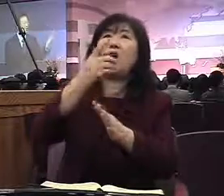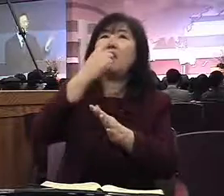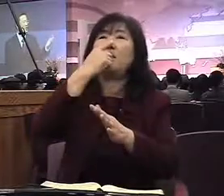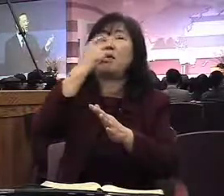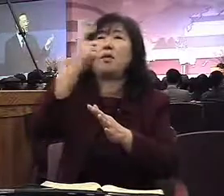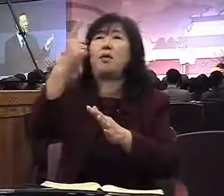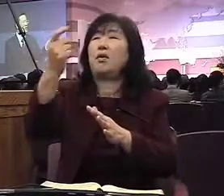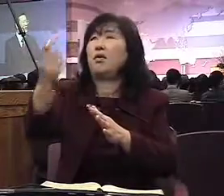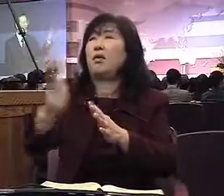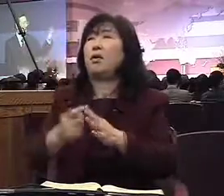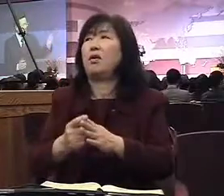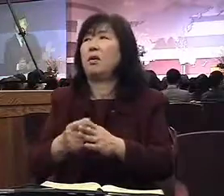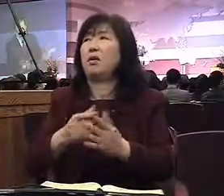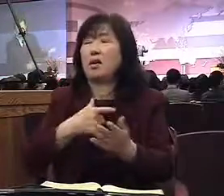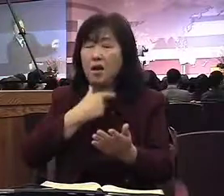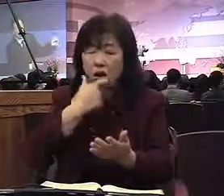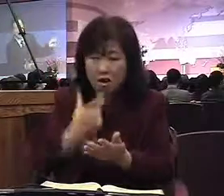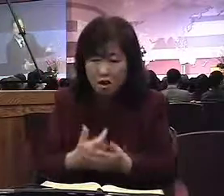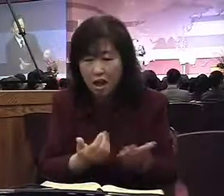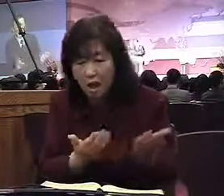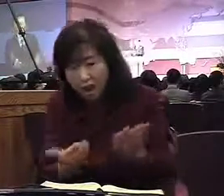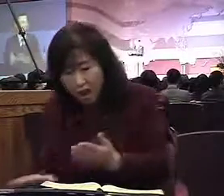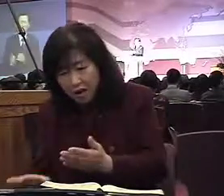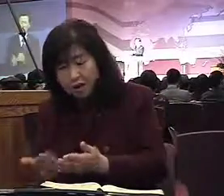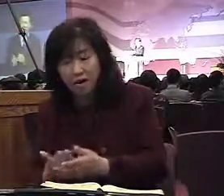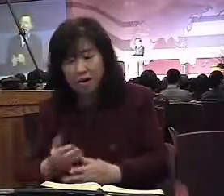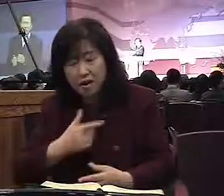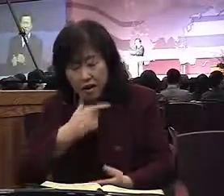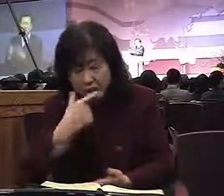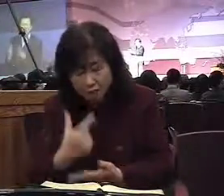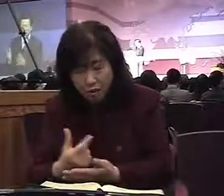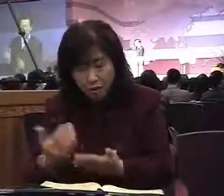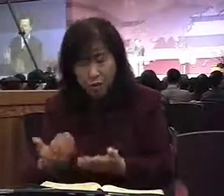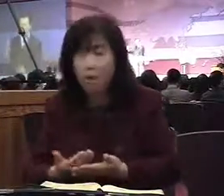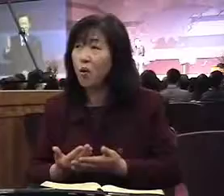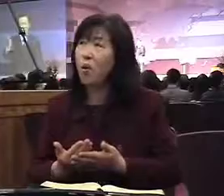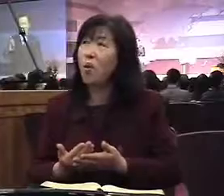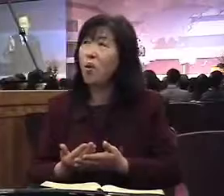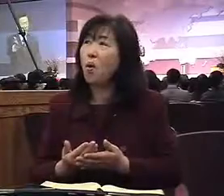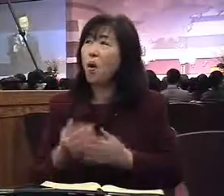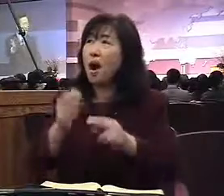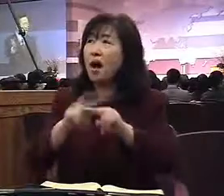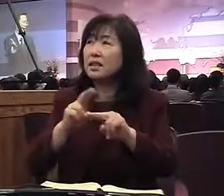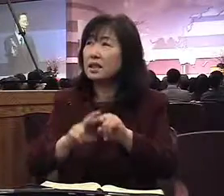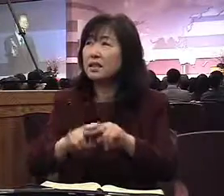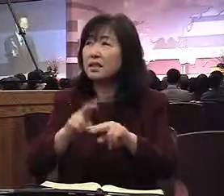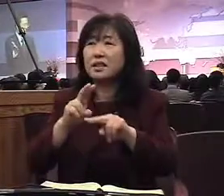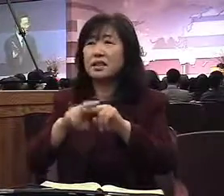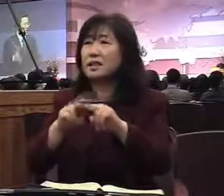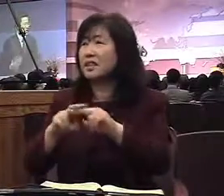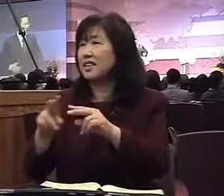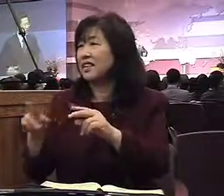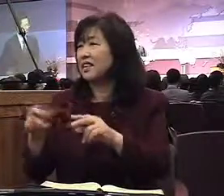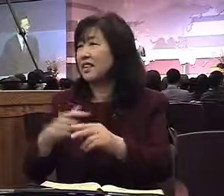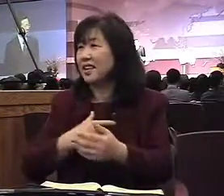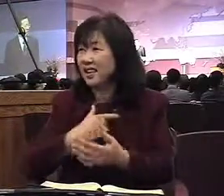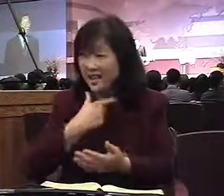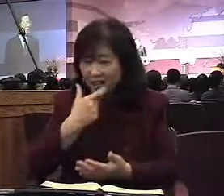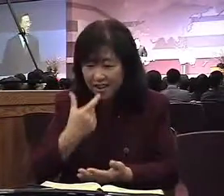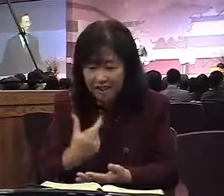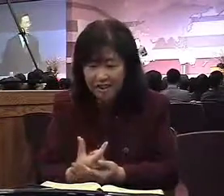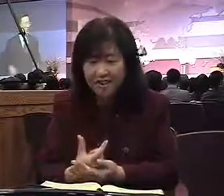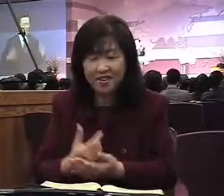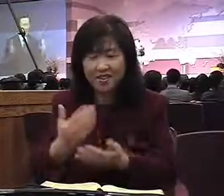거기서 감동받죠. 그 다음에 안내위원회 참 감동받죠. 들어와서 딱 앉았더니 벌써 의자가 벌써 다르잖아요.